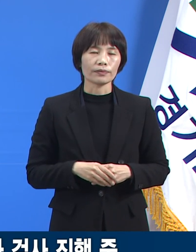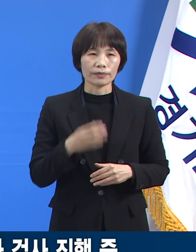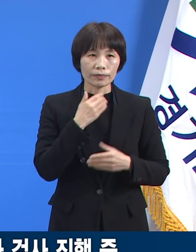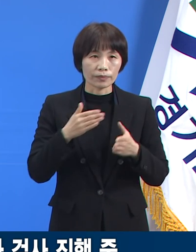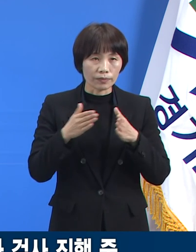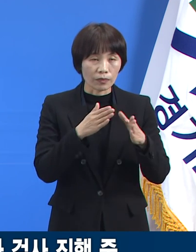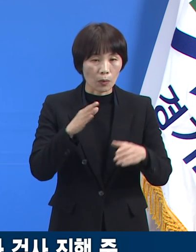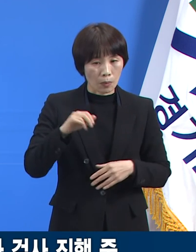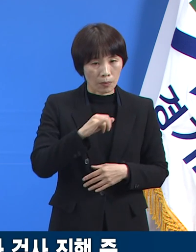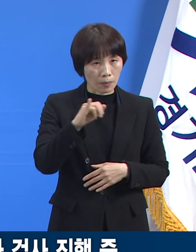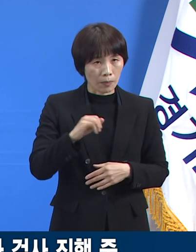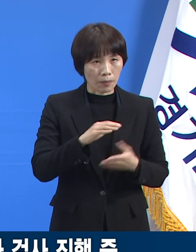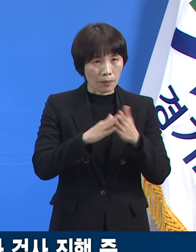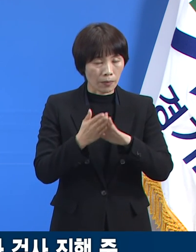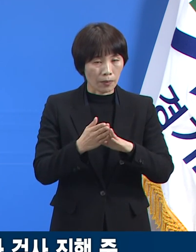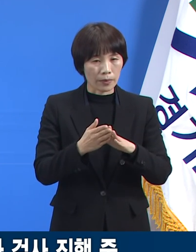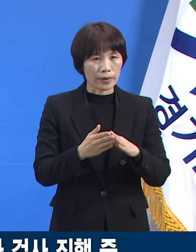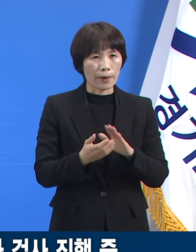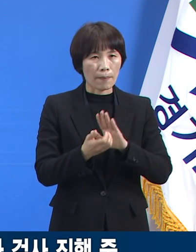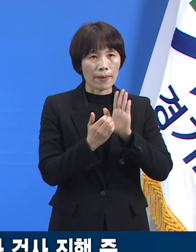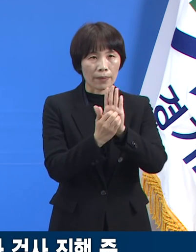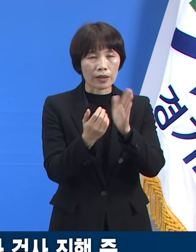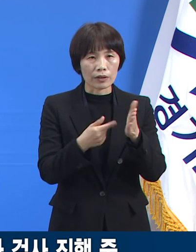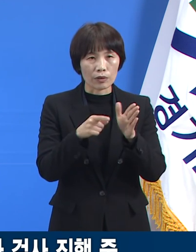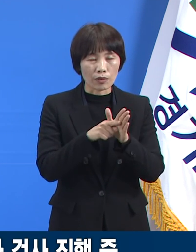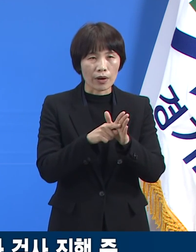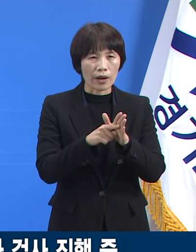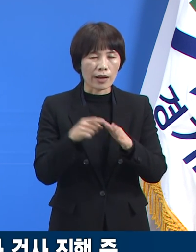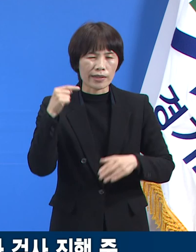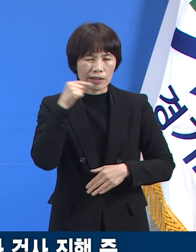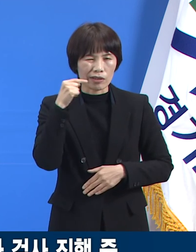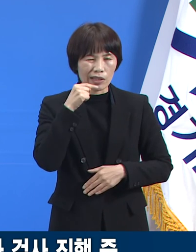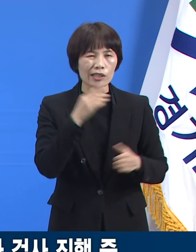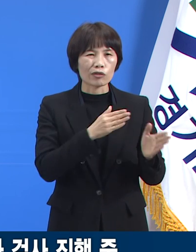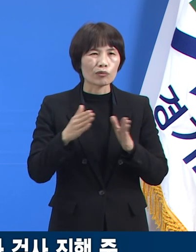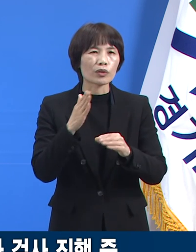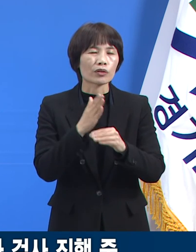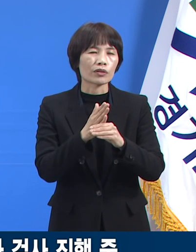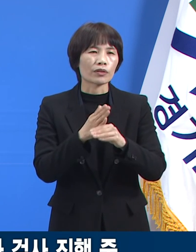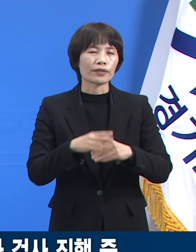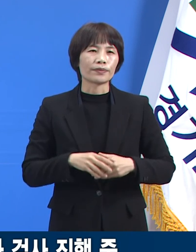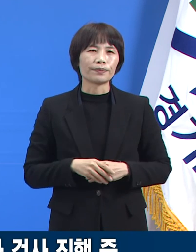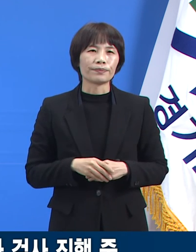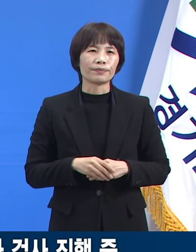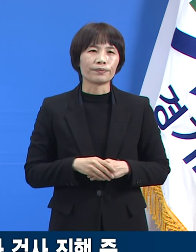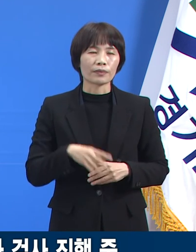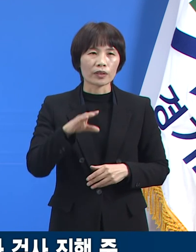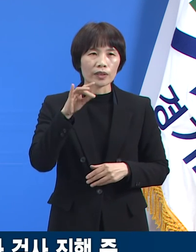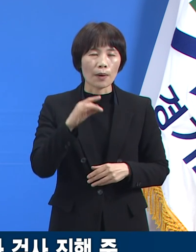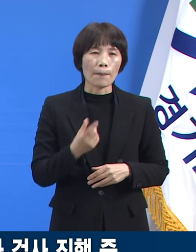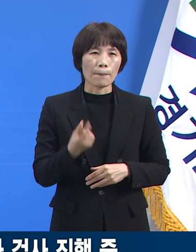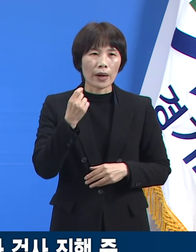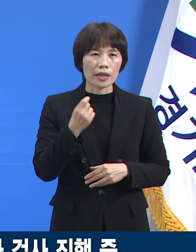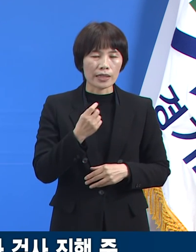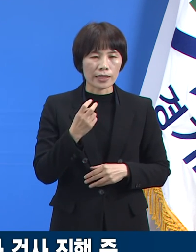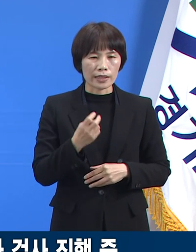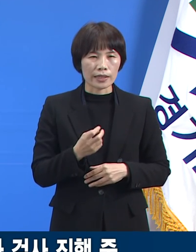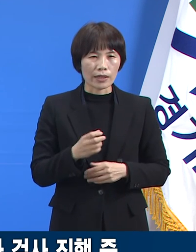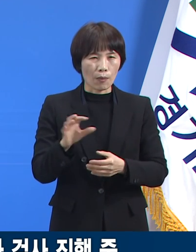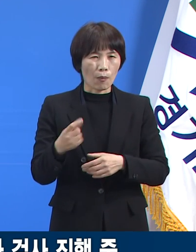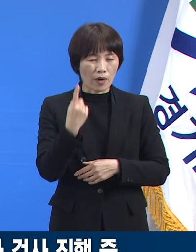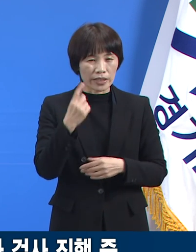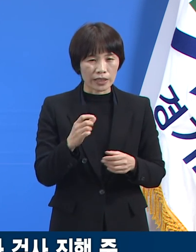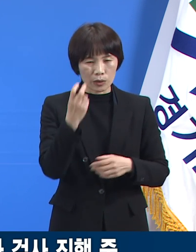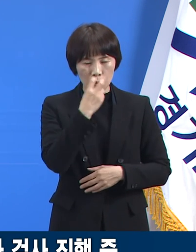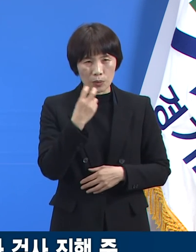경기도는 오미크론 변이에 대응하기 위하여 역학조사 등 방역 대책을 강화해 나가고 있습니다. 먼저 신속한 역학조사를 위해 모든